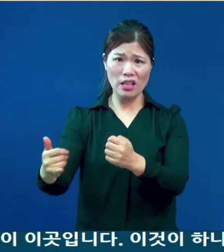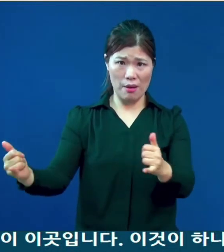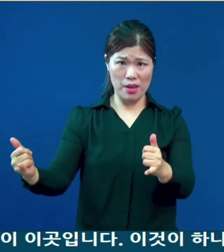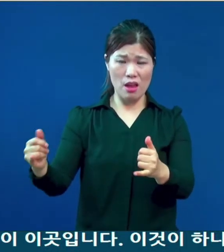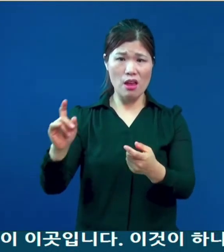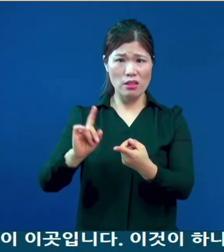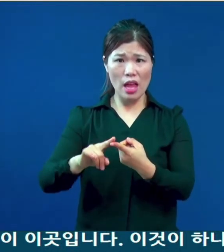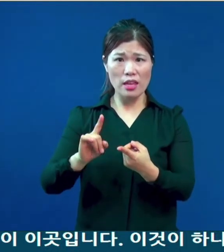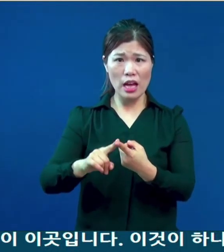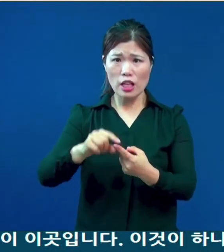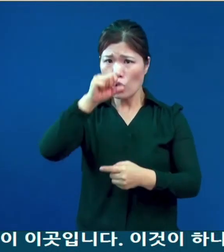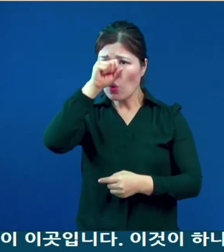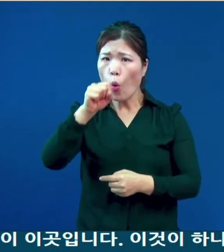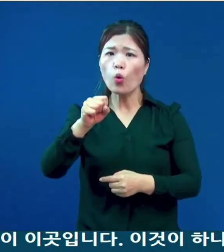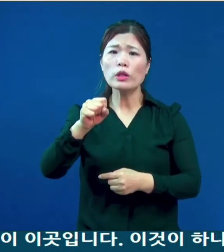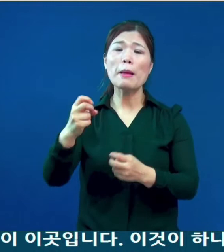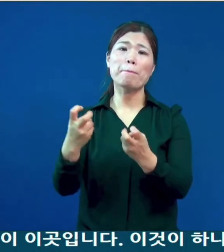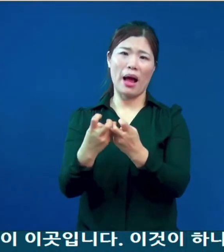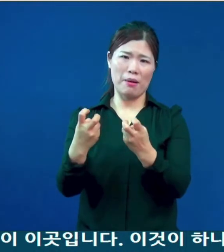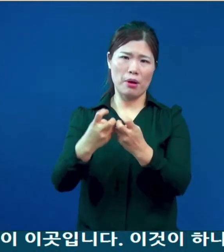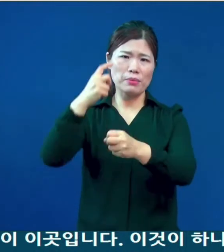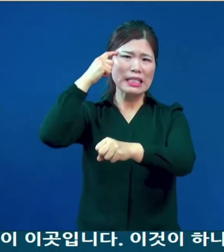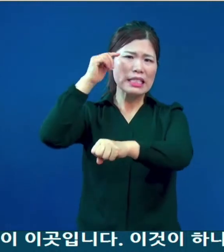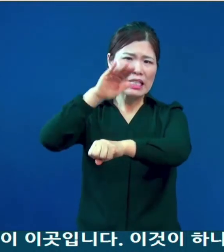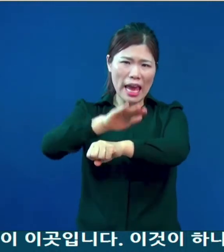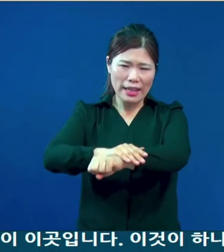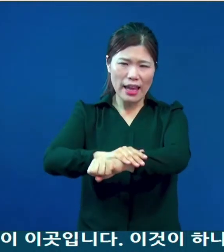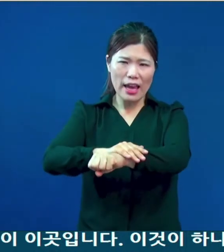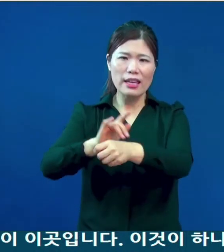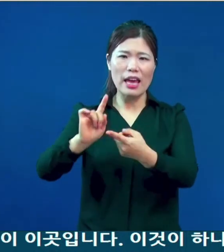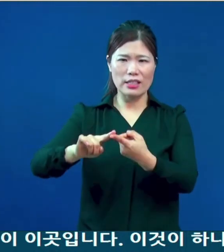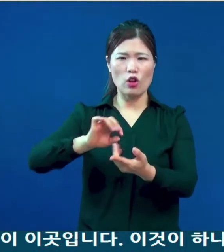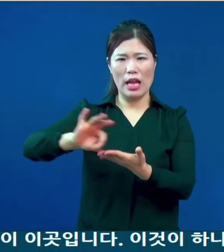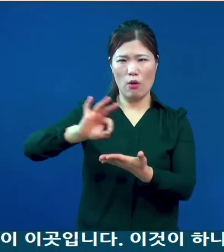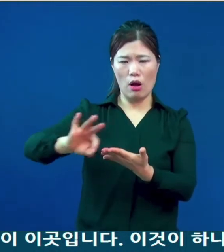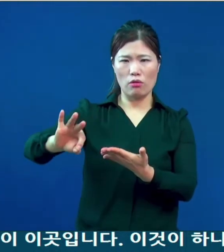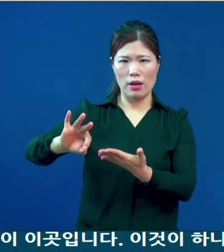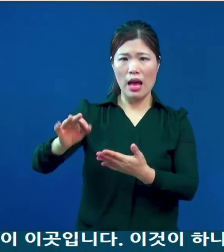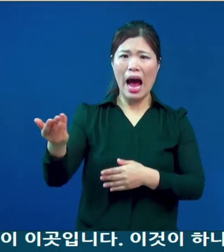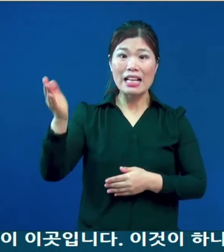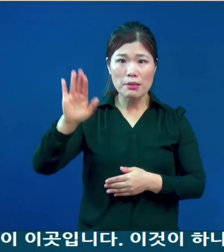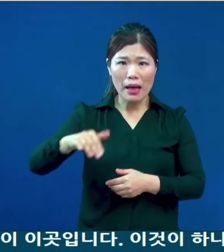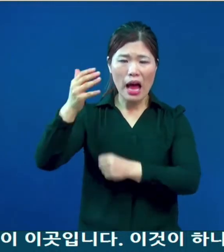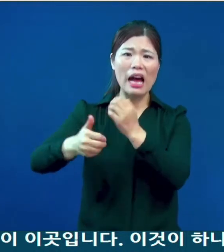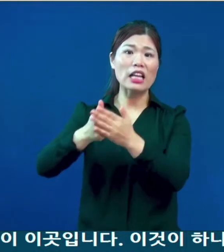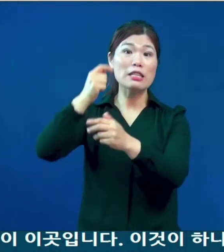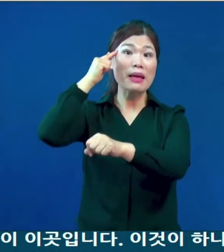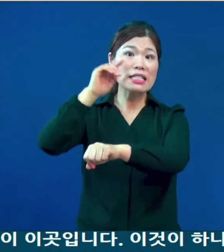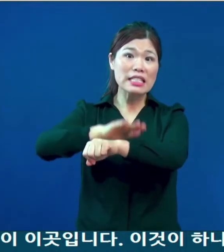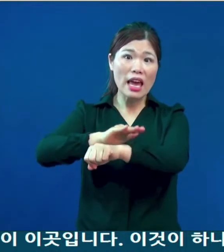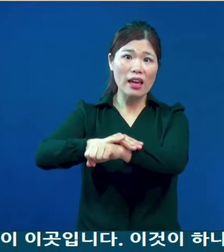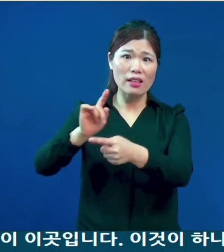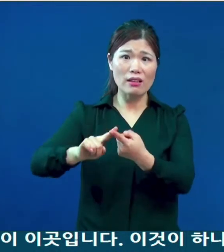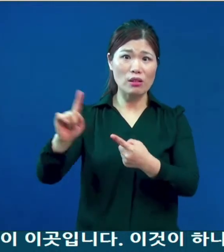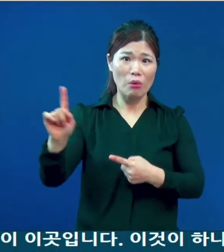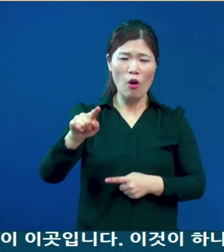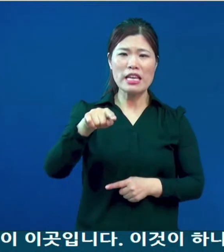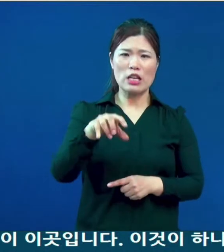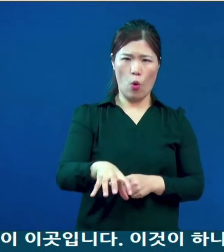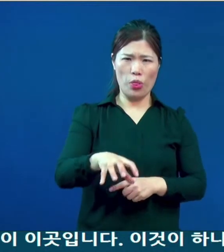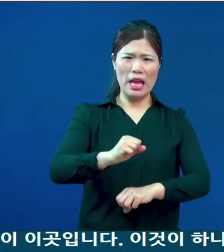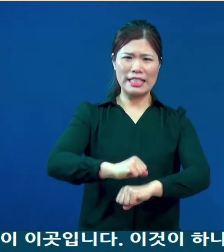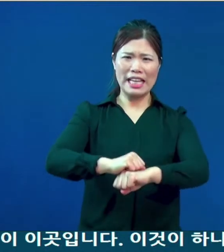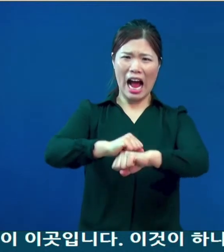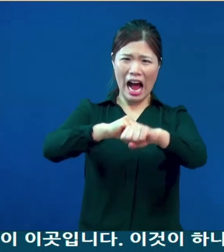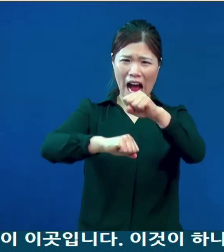있는 최고의 방법, 최고의 지혜를 썼다고는 하지만 하나님의 지혜는 오히려 이 장소를